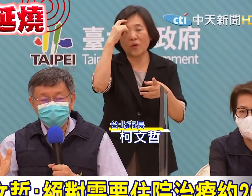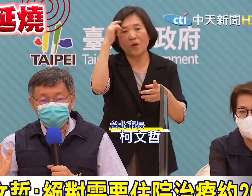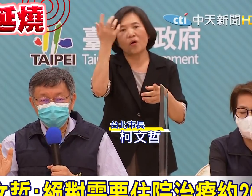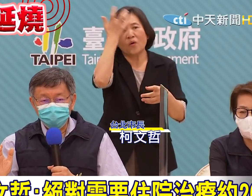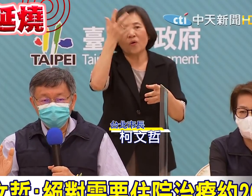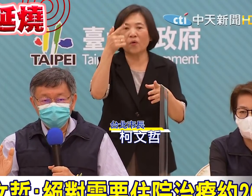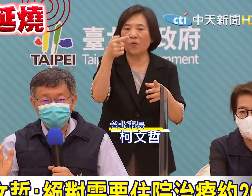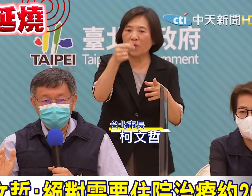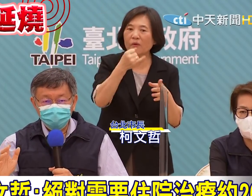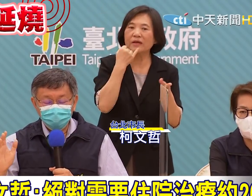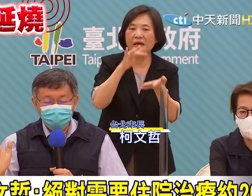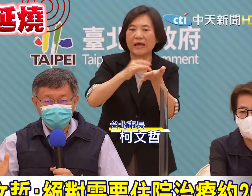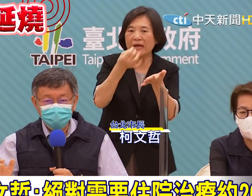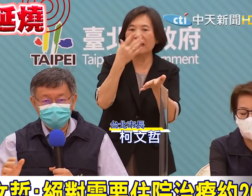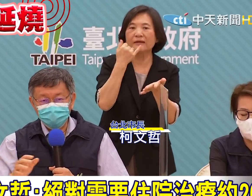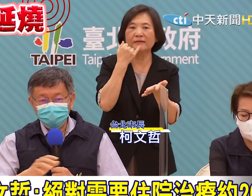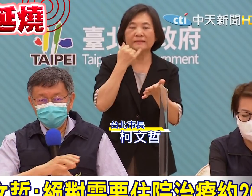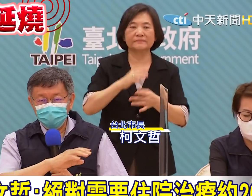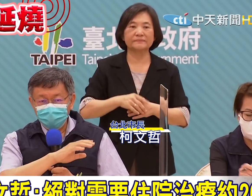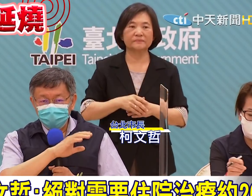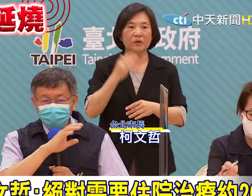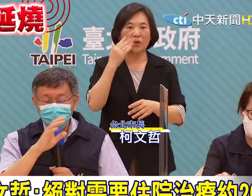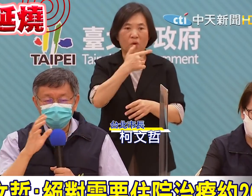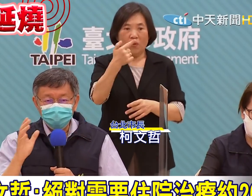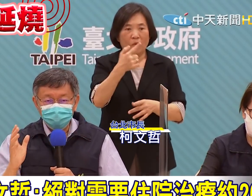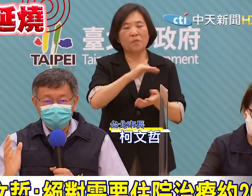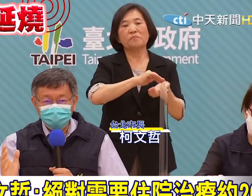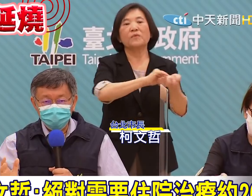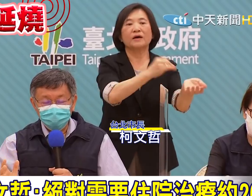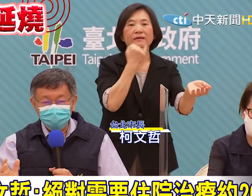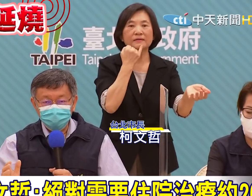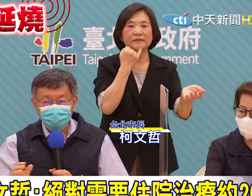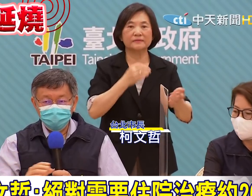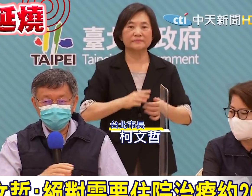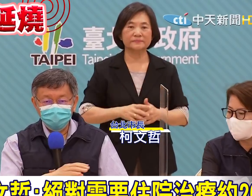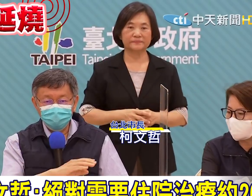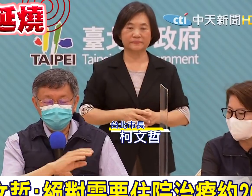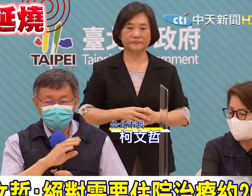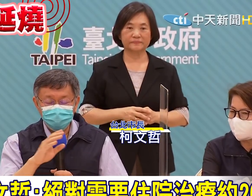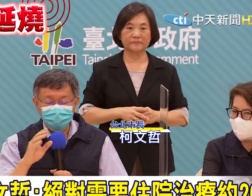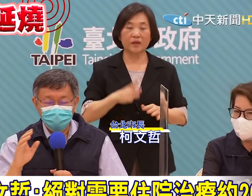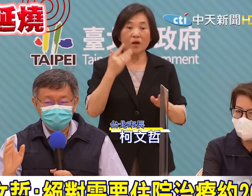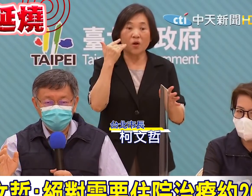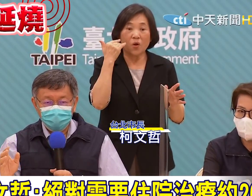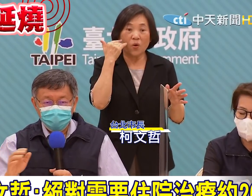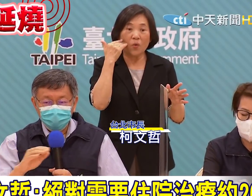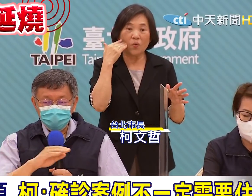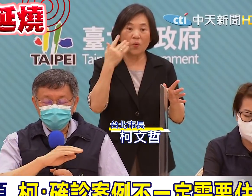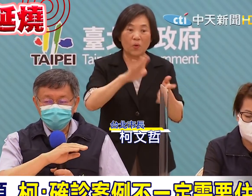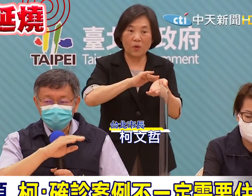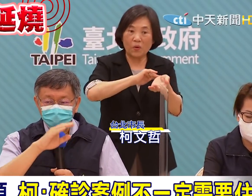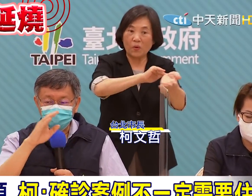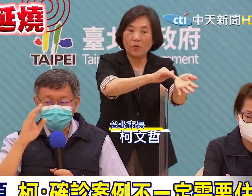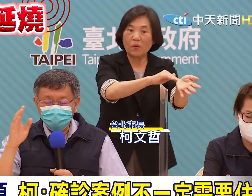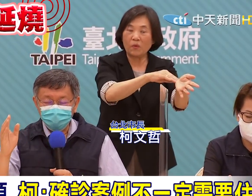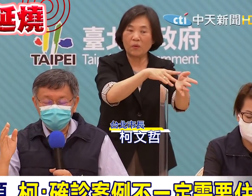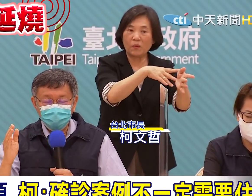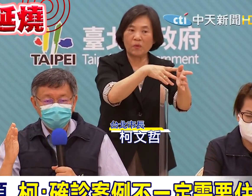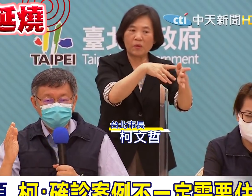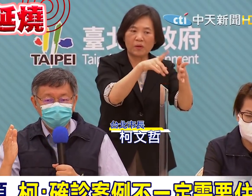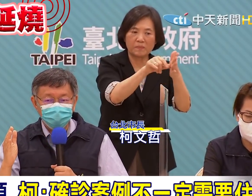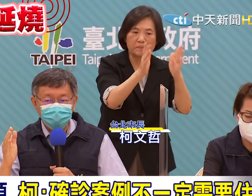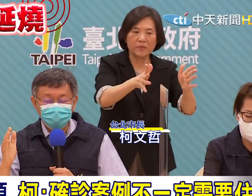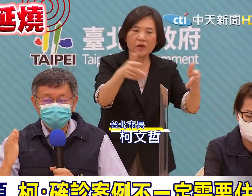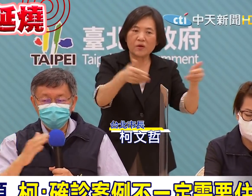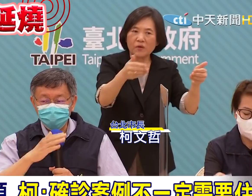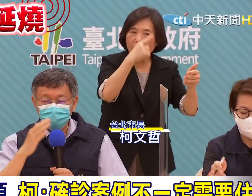断，那要送到医院。那同样的哦，进入医院以后，如果经过治疗，差不多过了10天以后，我们就开